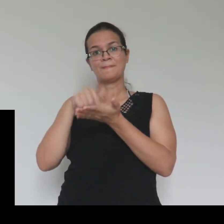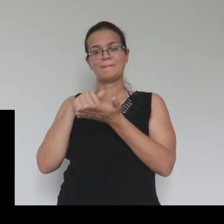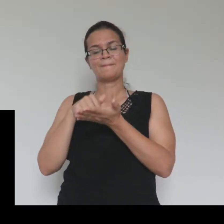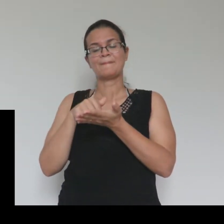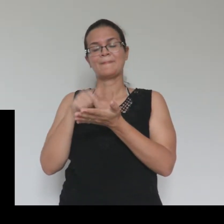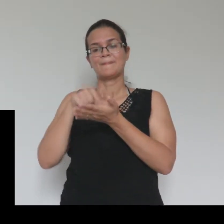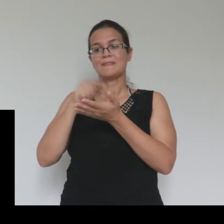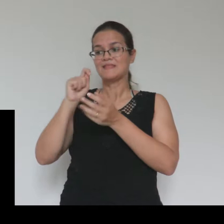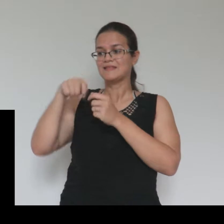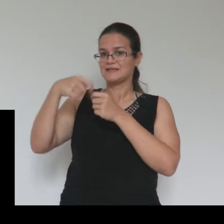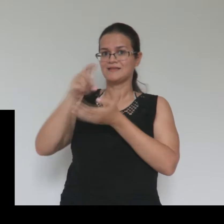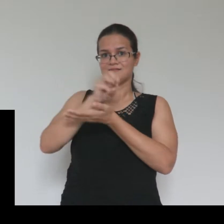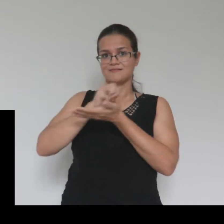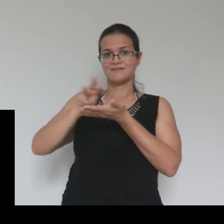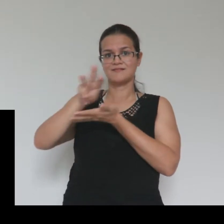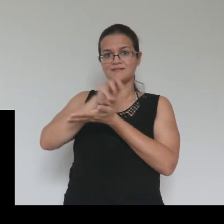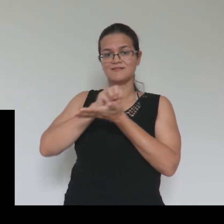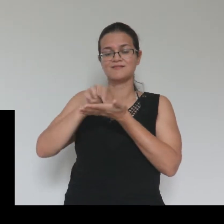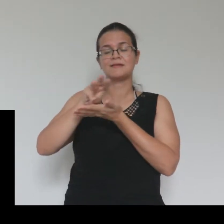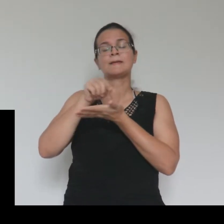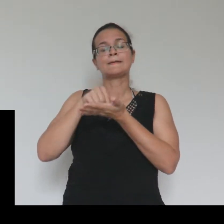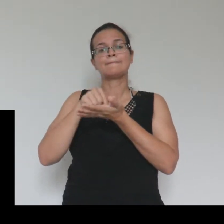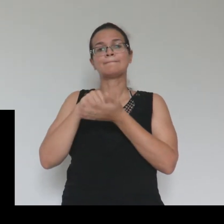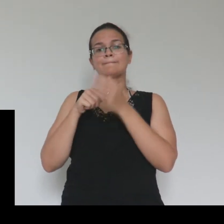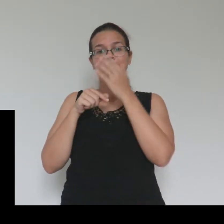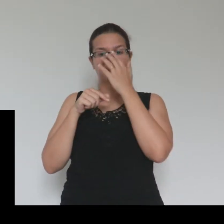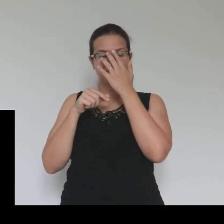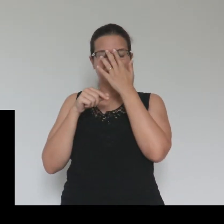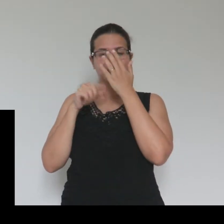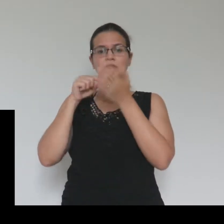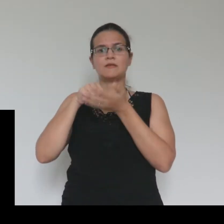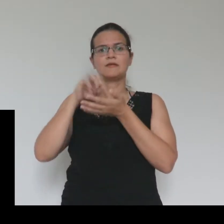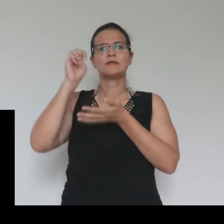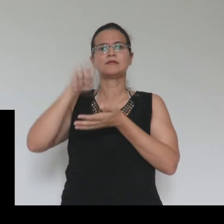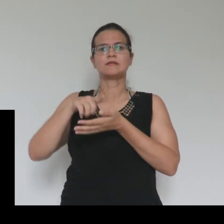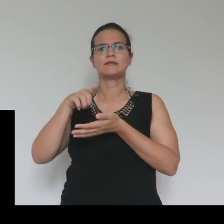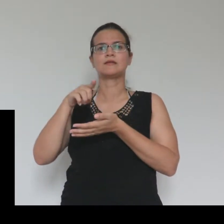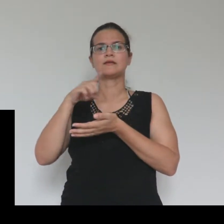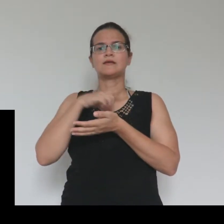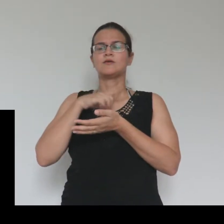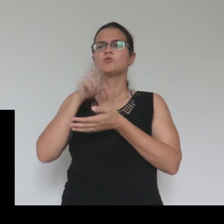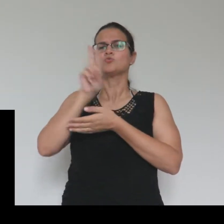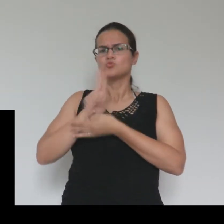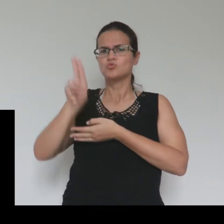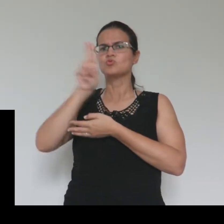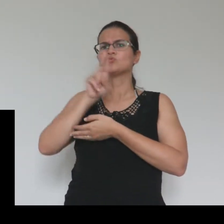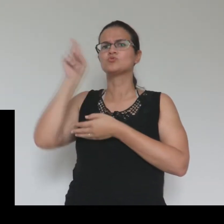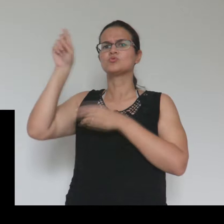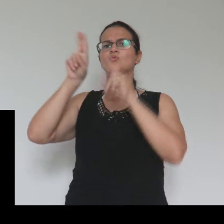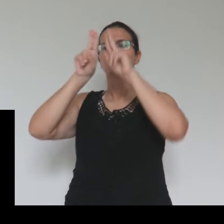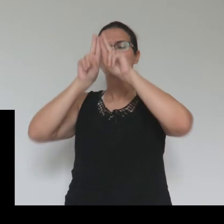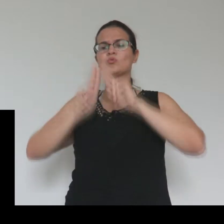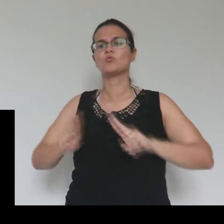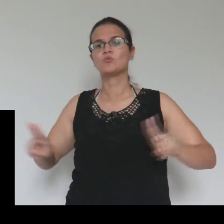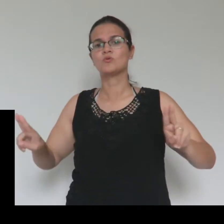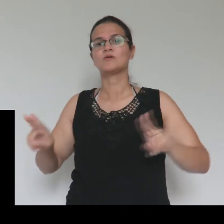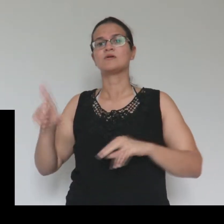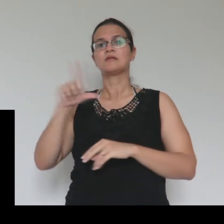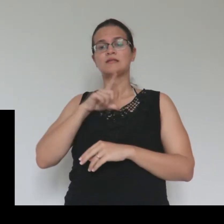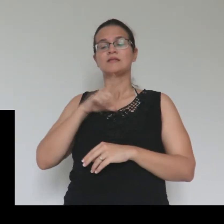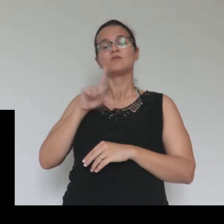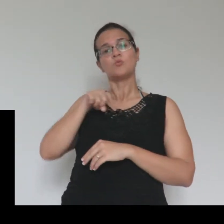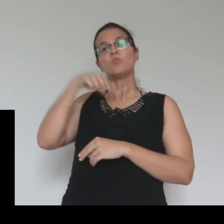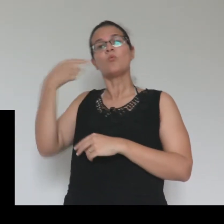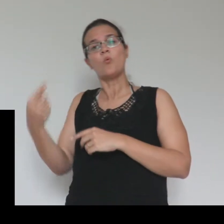esse Sign Writing, ele é bem divulgado, bem usado pela Universidade Federal de Santa Catarina. Mas nós temos